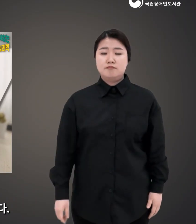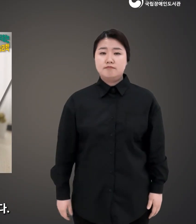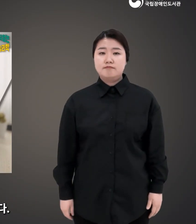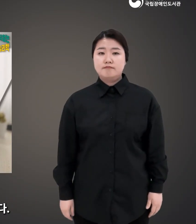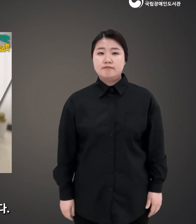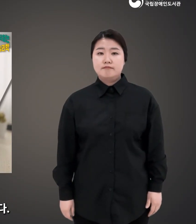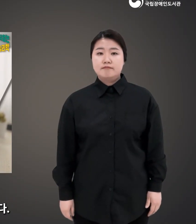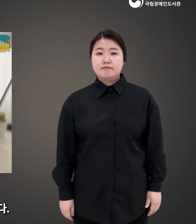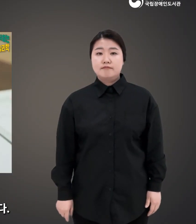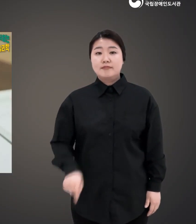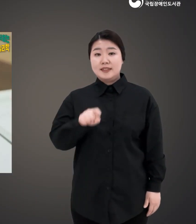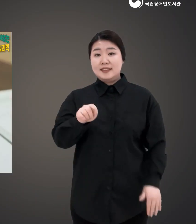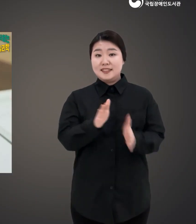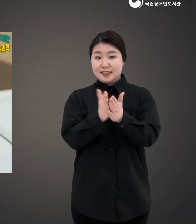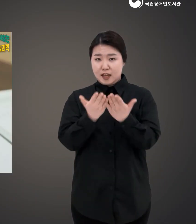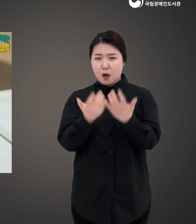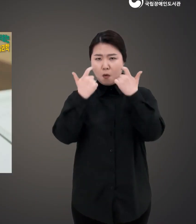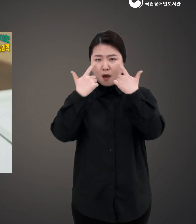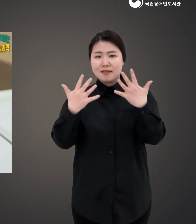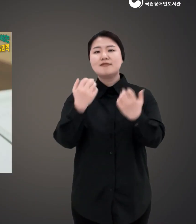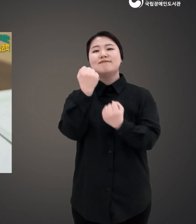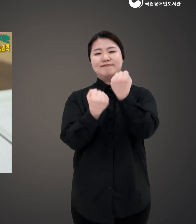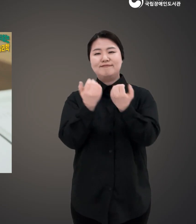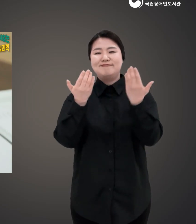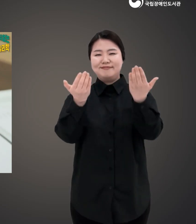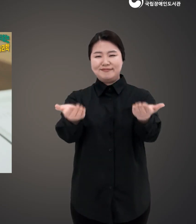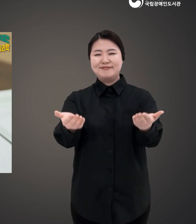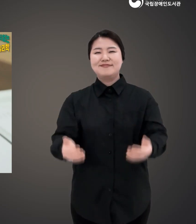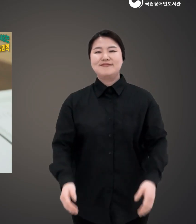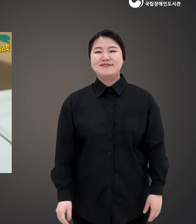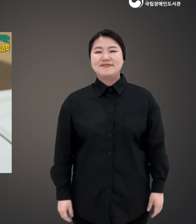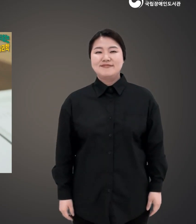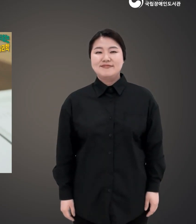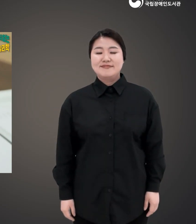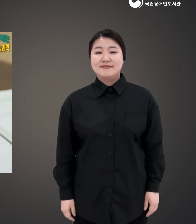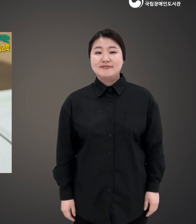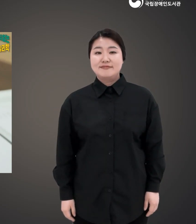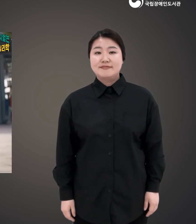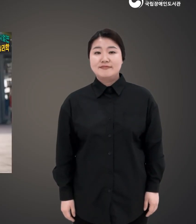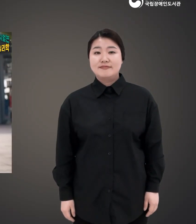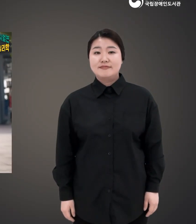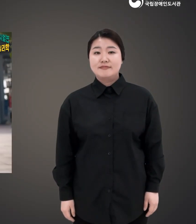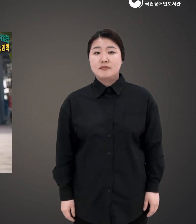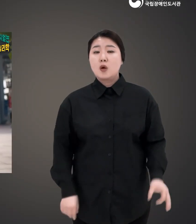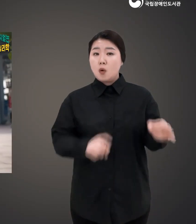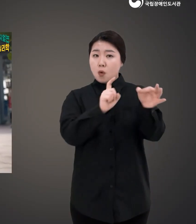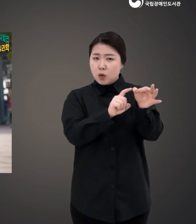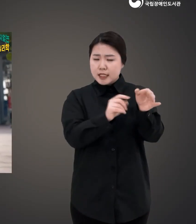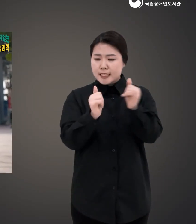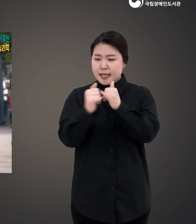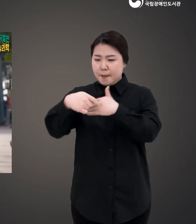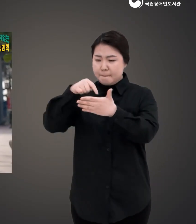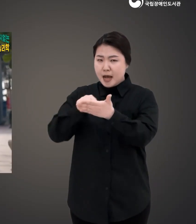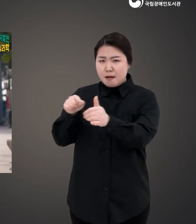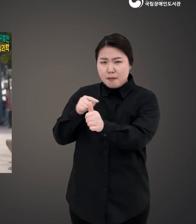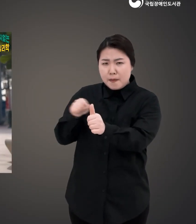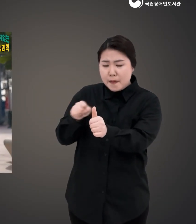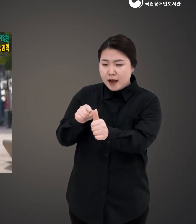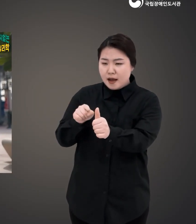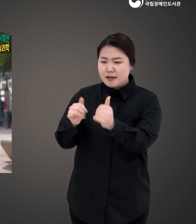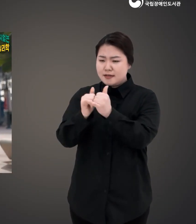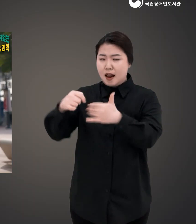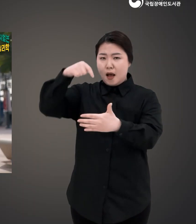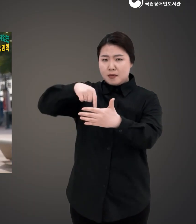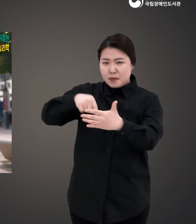이해하지 못한다. 이 책은 바로 그 점을 시원하게 긁어준다. 돈은 인간의 심리를